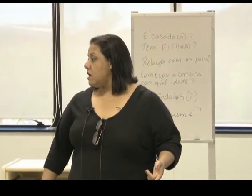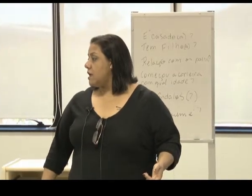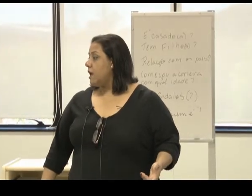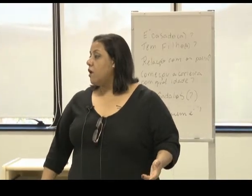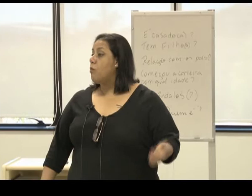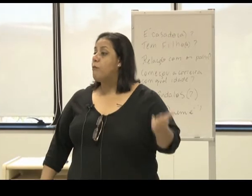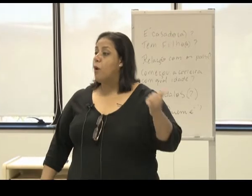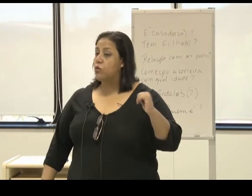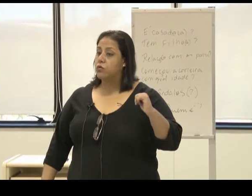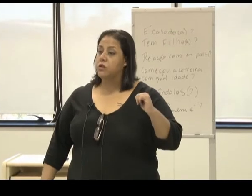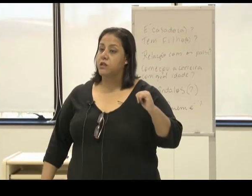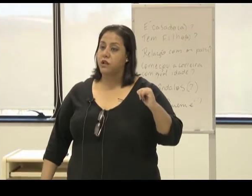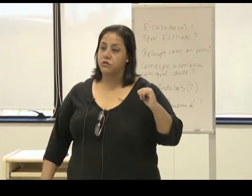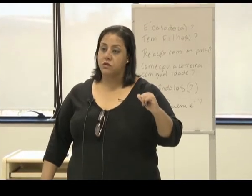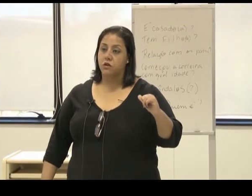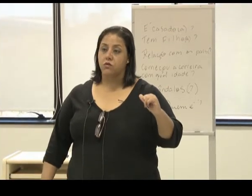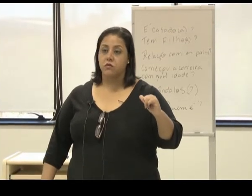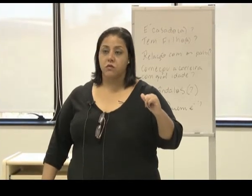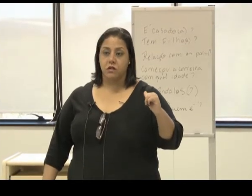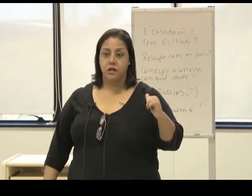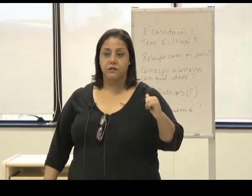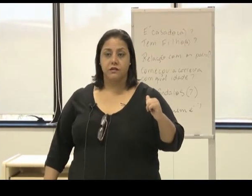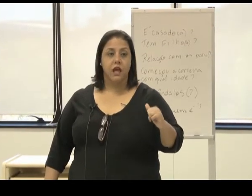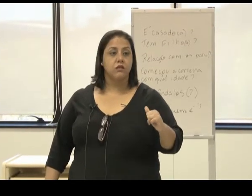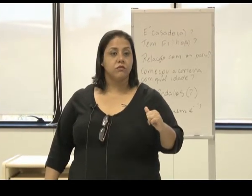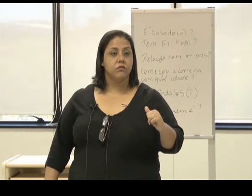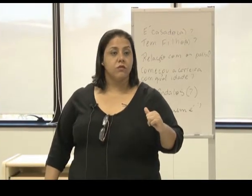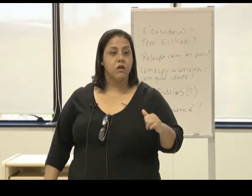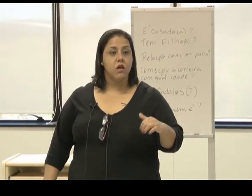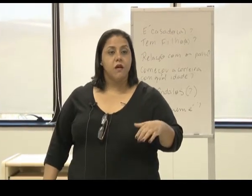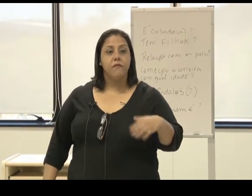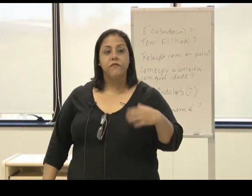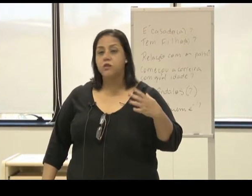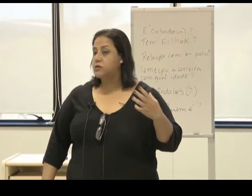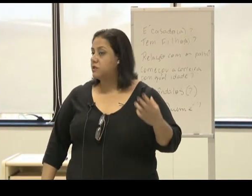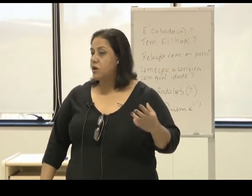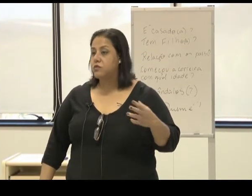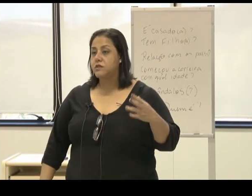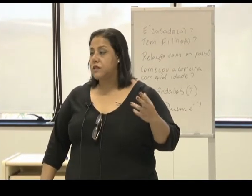o ponto de tradução desse texto não são os sinais.